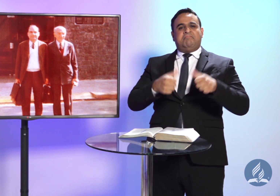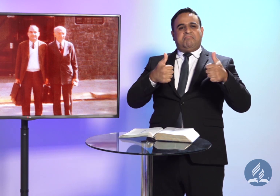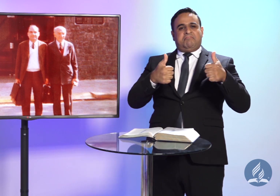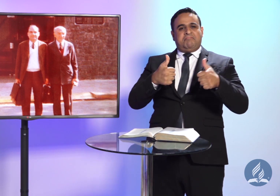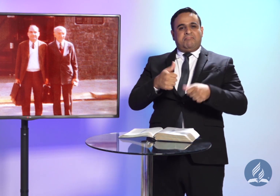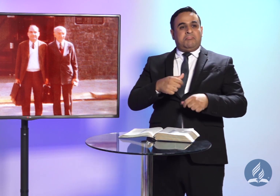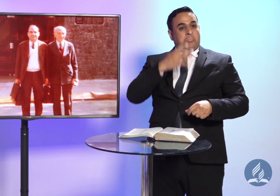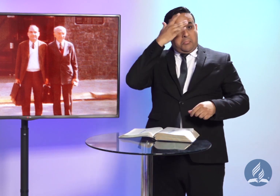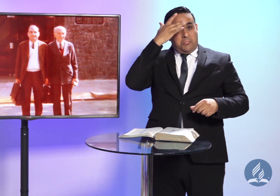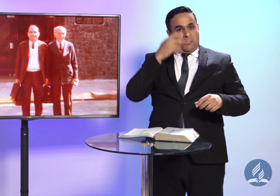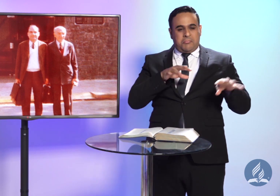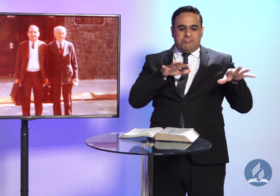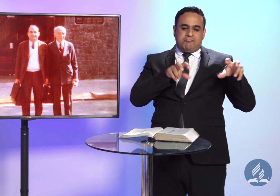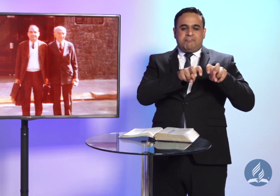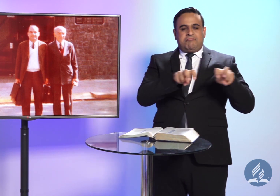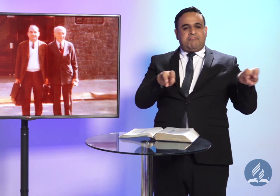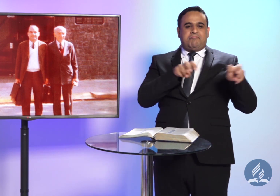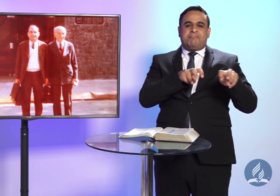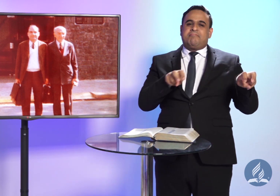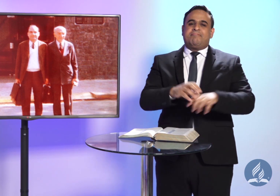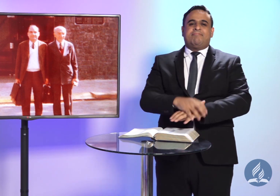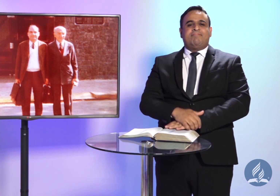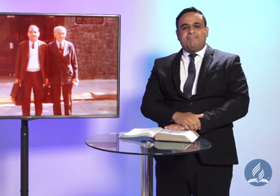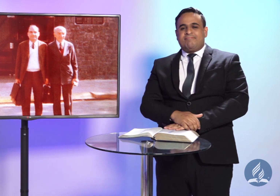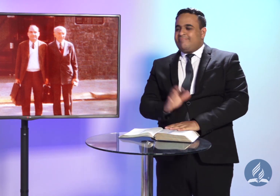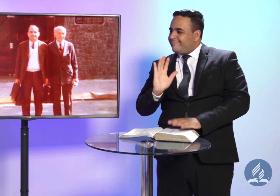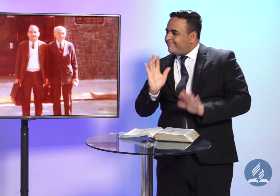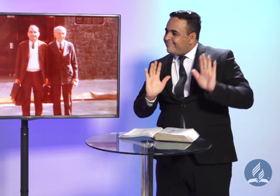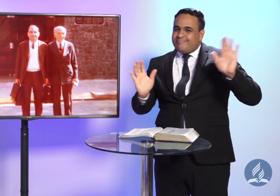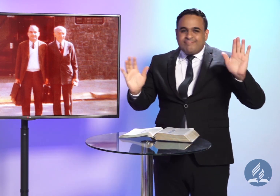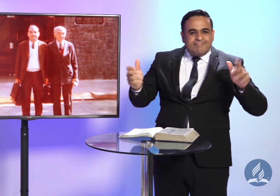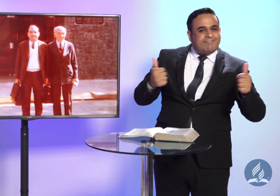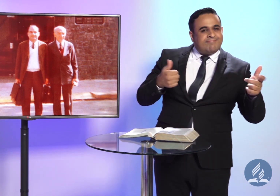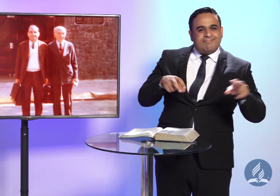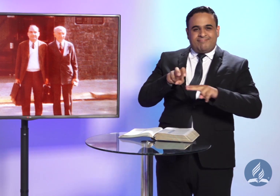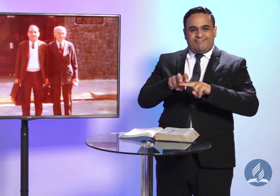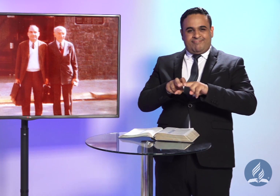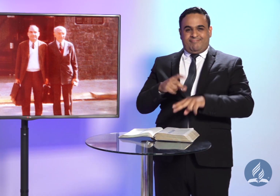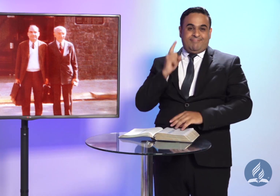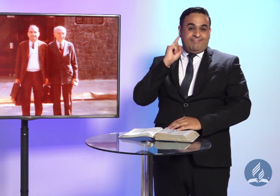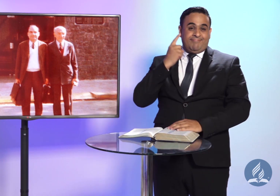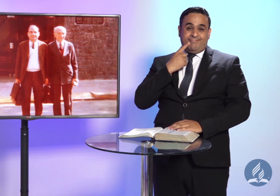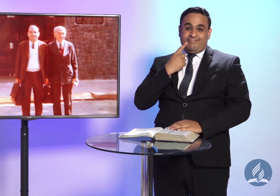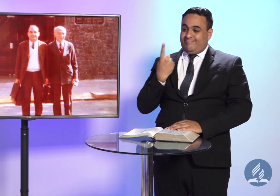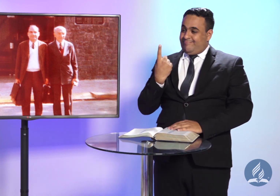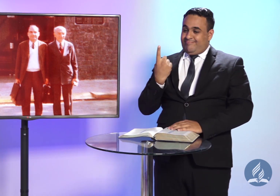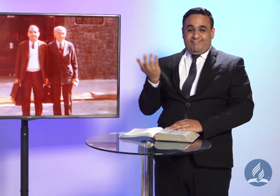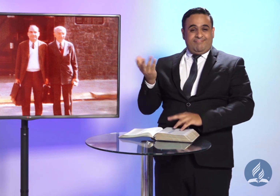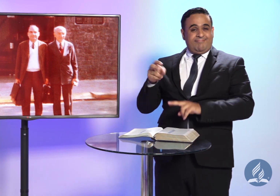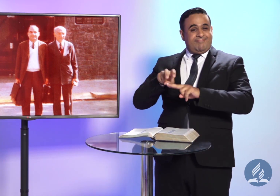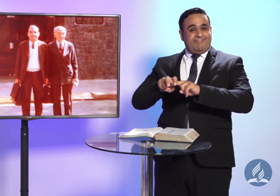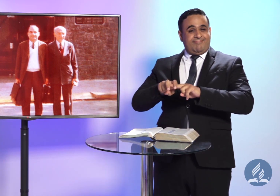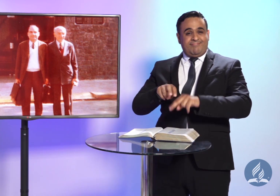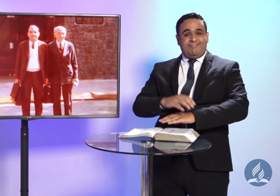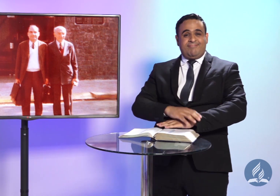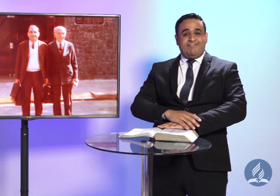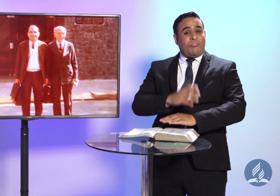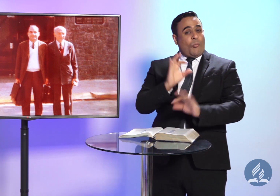As pessoas estavam sentadas, algumas se cumprimentaram. Ele era o único surdo que estava ali sentado. Não tinha intérprete, não